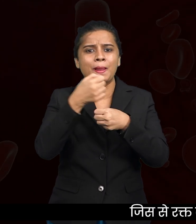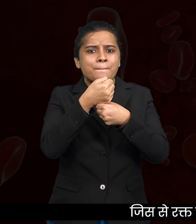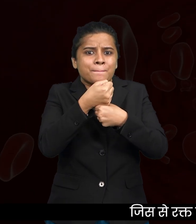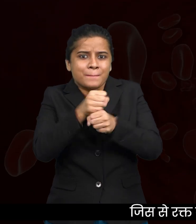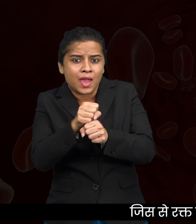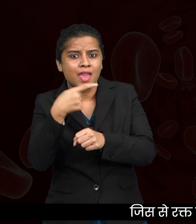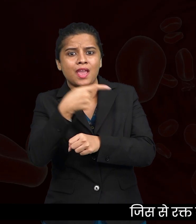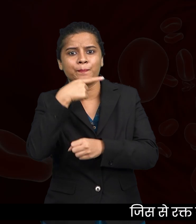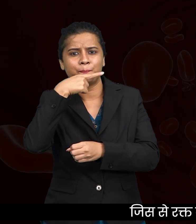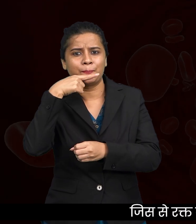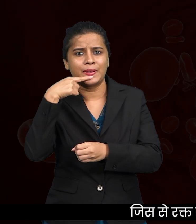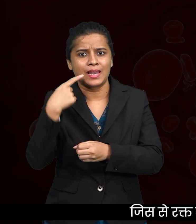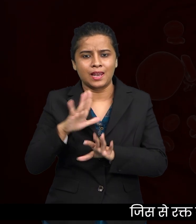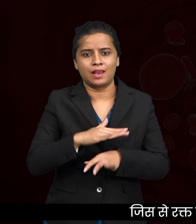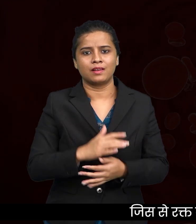है।